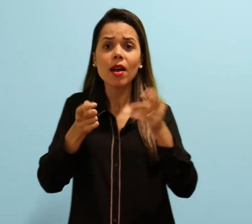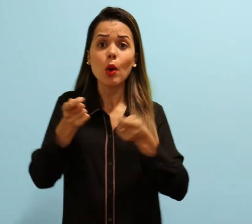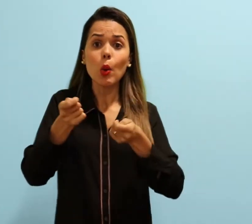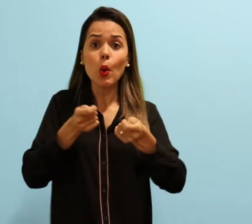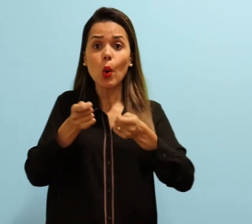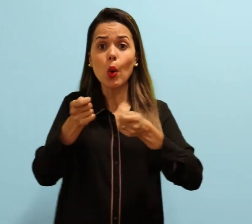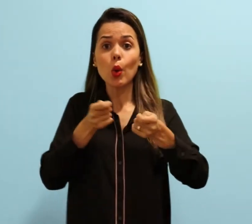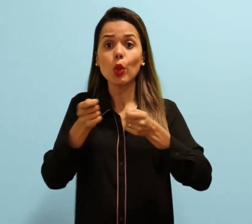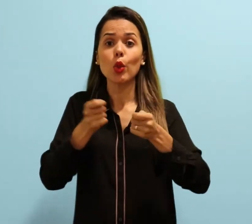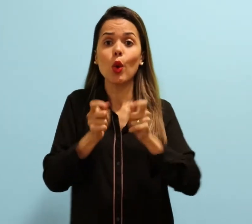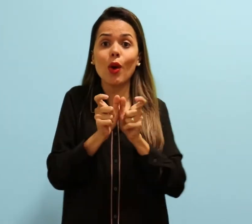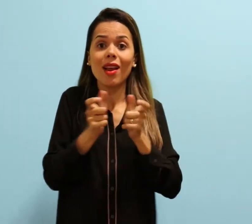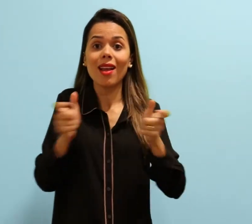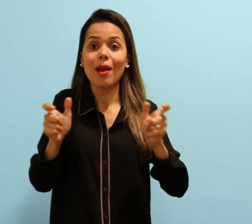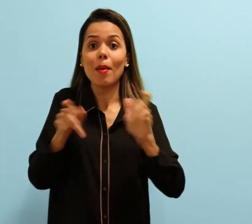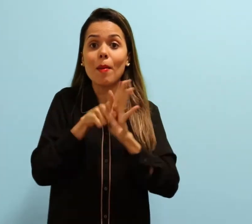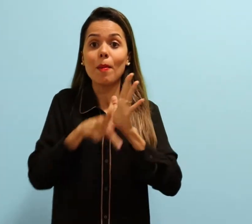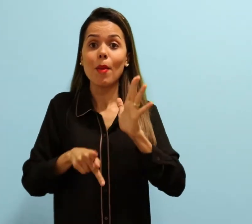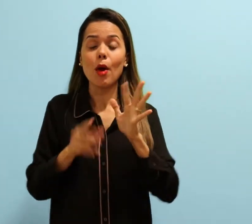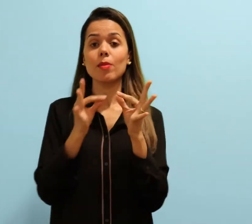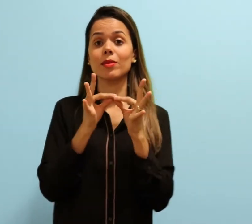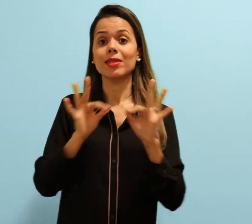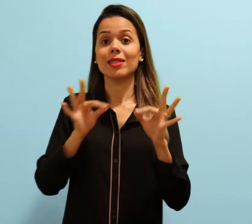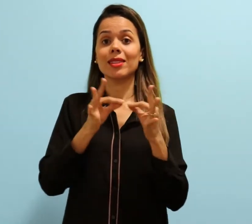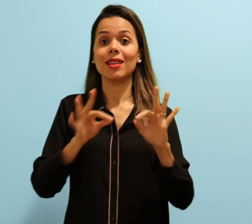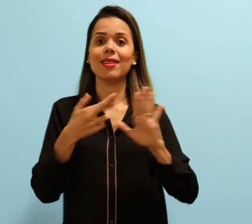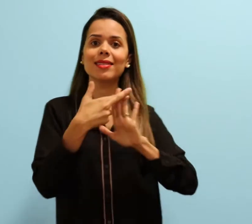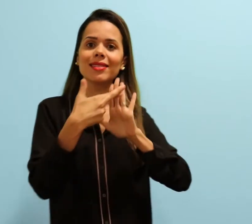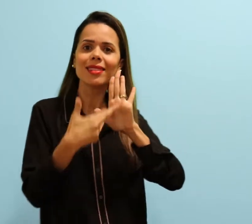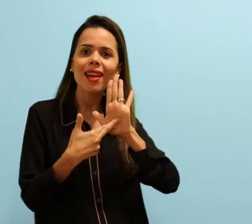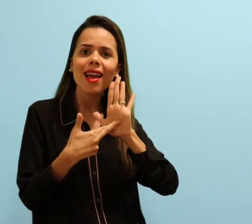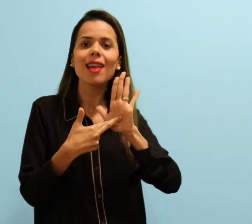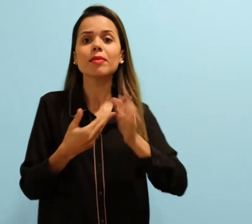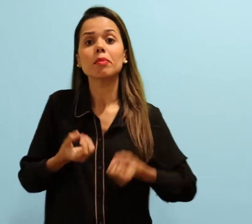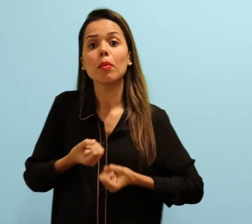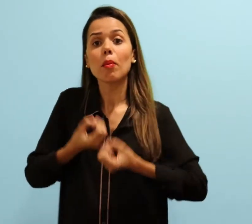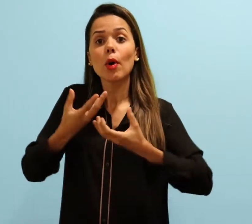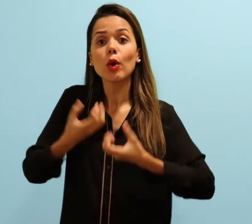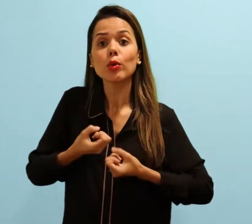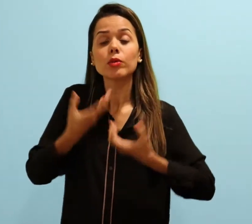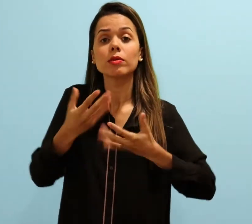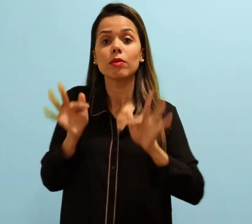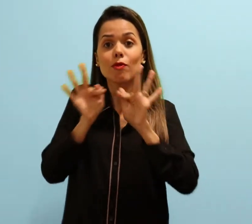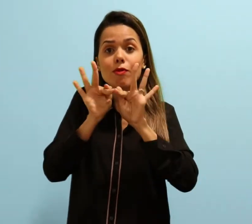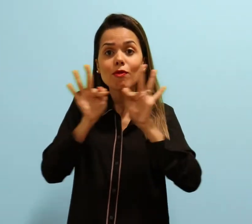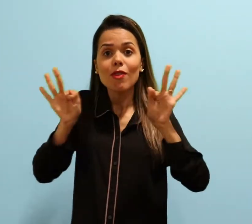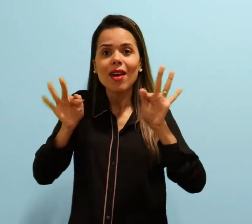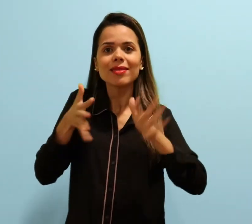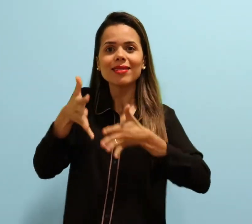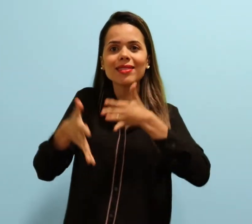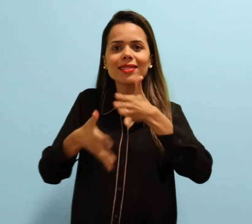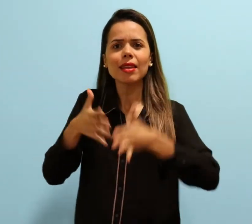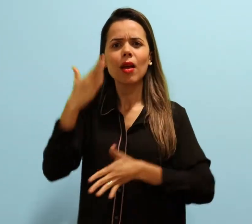um controle gramatical a partir de regras sintáticas para a produção de